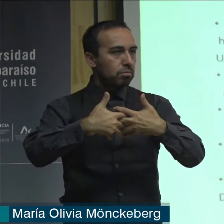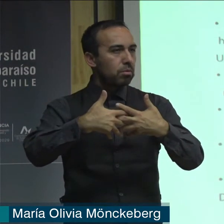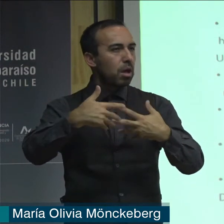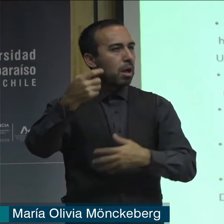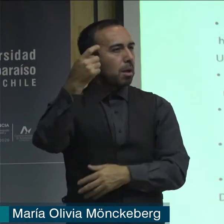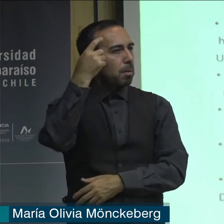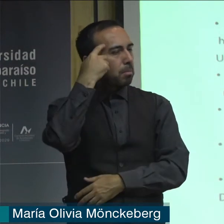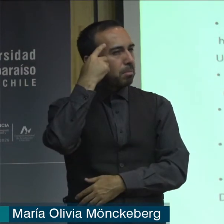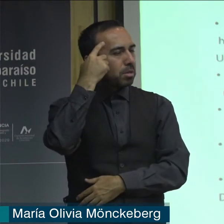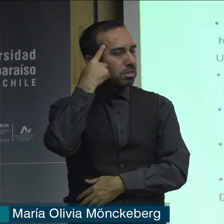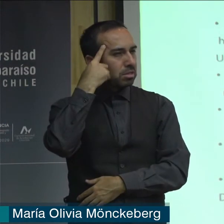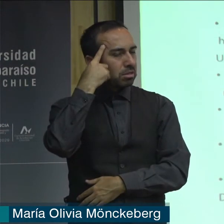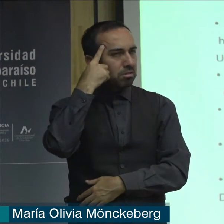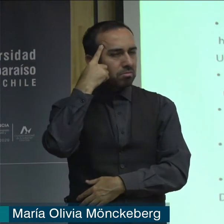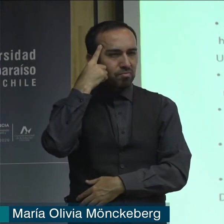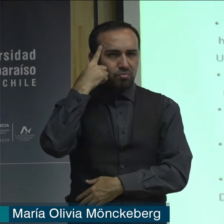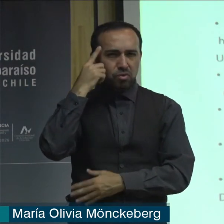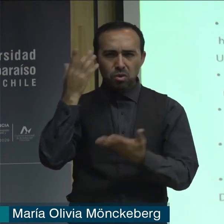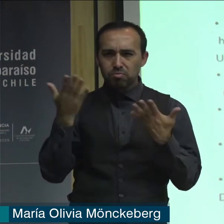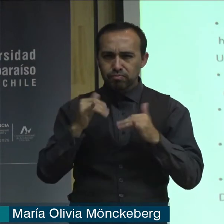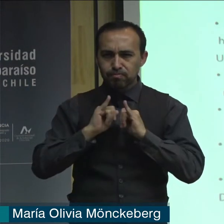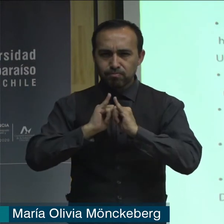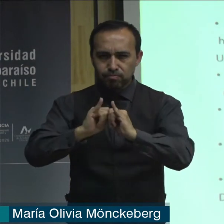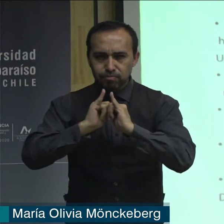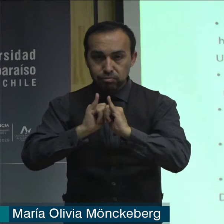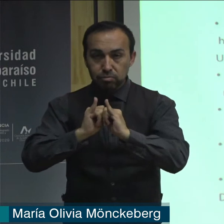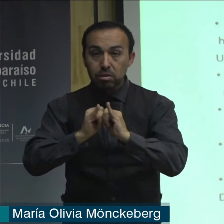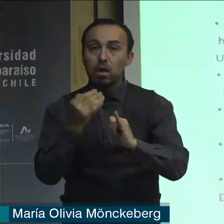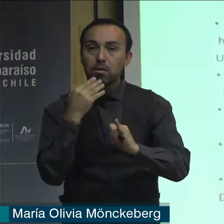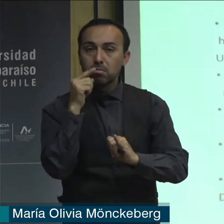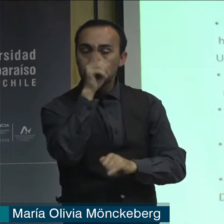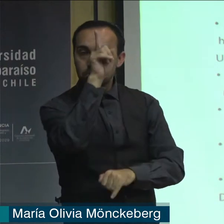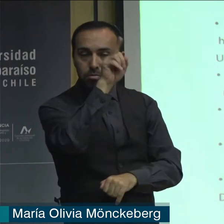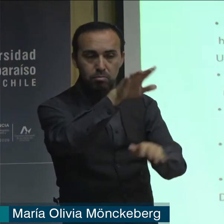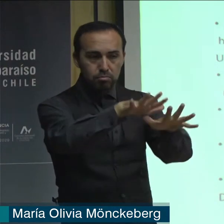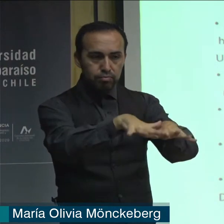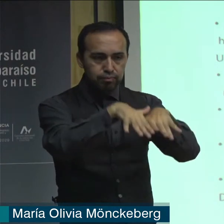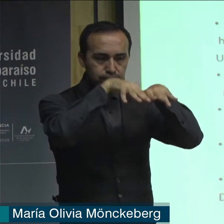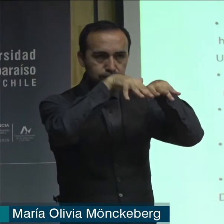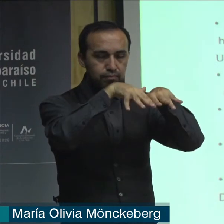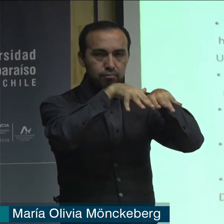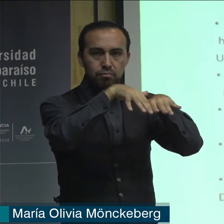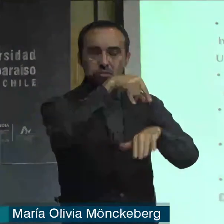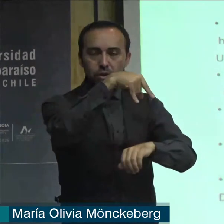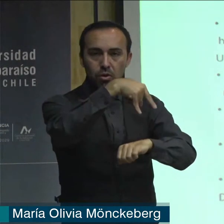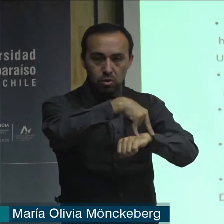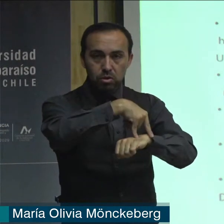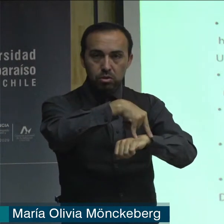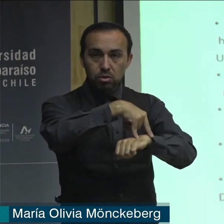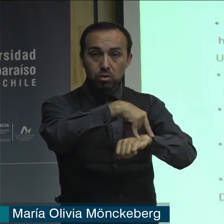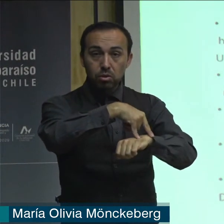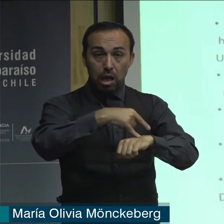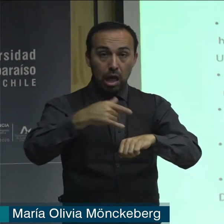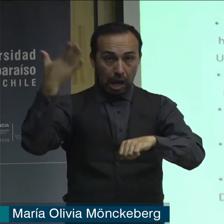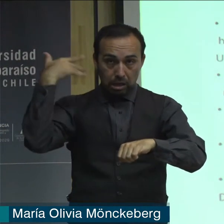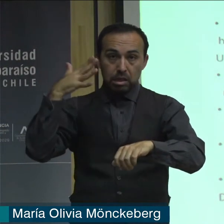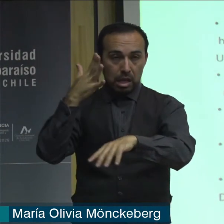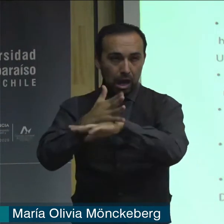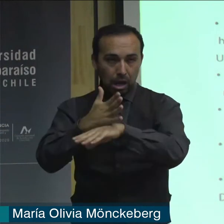actual la influencia hacia el parlamento la ha habido todo este tiempo y la hay ahora